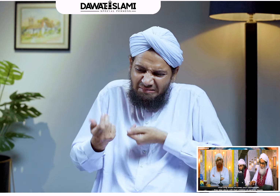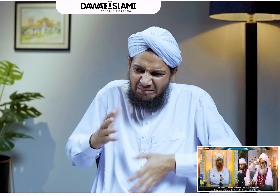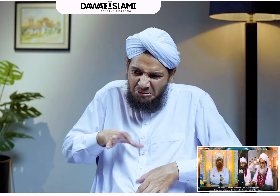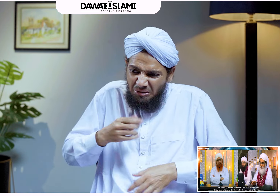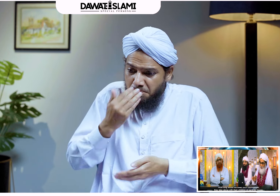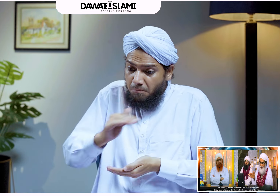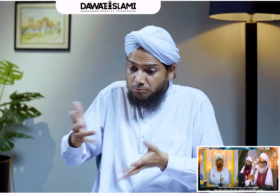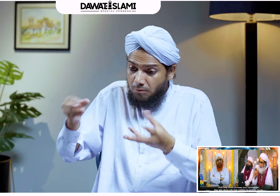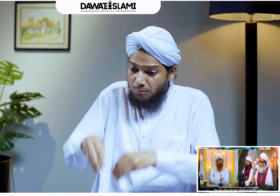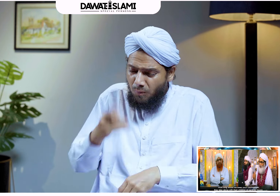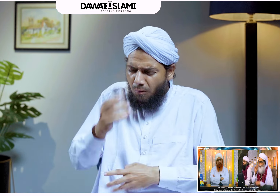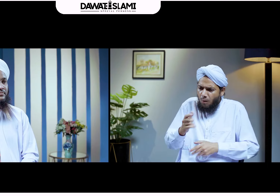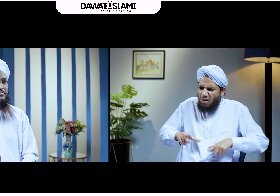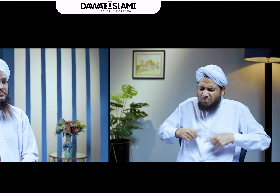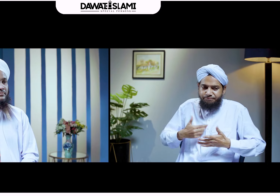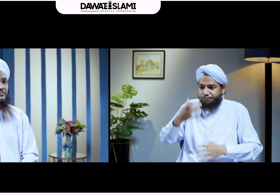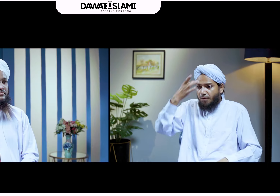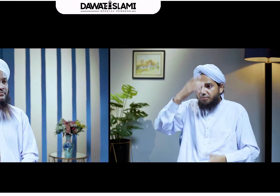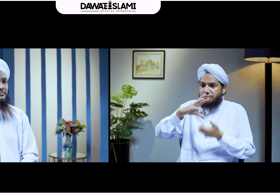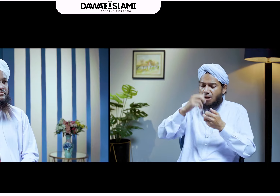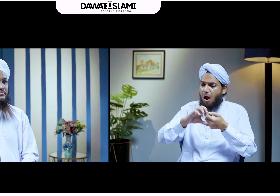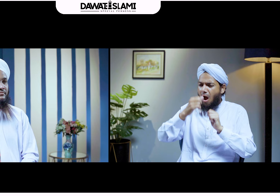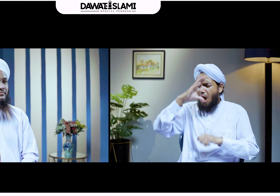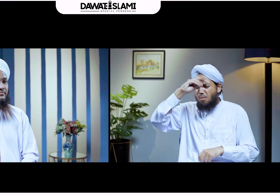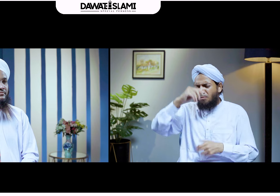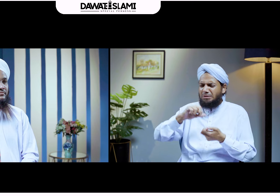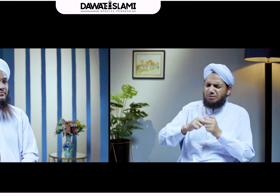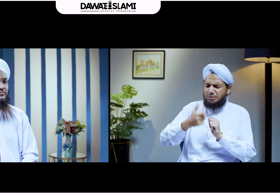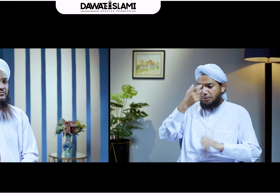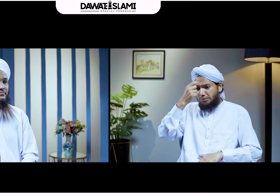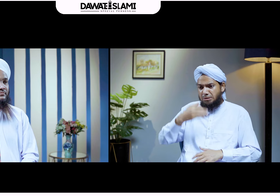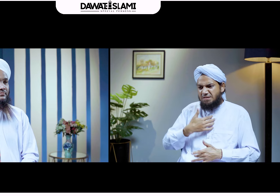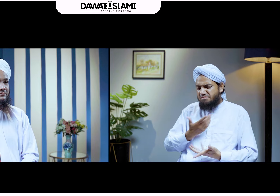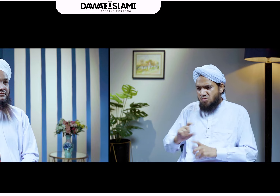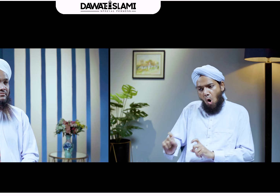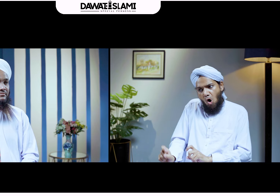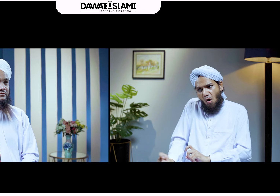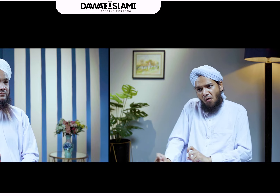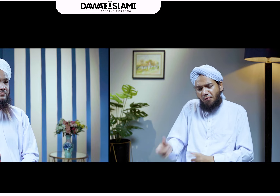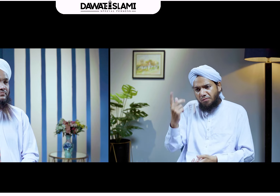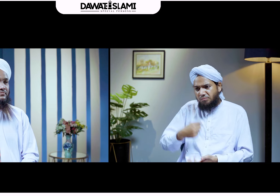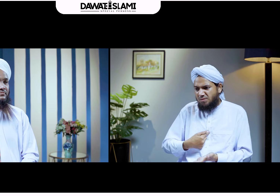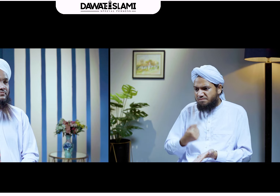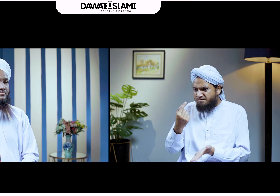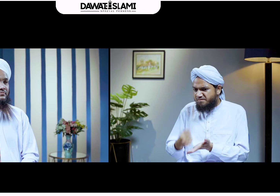بعض اوقات بچوں کو لے کے بیٹھ جاتی ہیں, پھر جو ماں باپ پھر کرتے ہوں گے نا سلوک, طلاق لیے تو بولیں گے